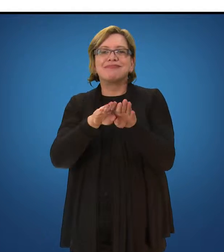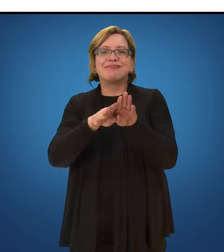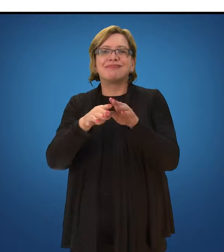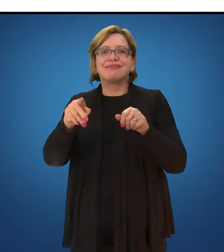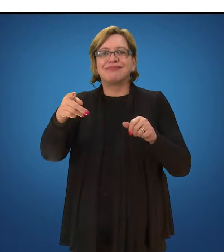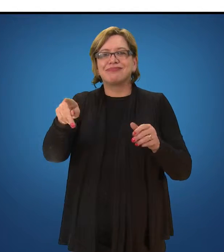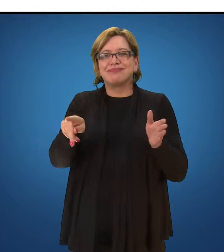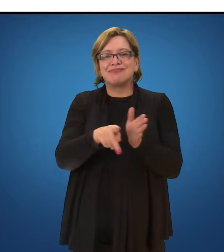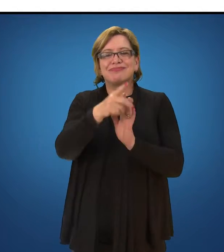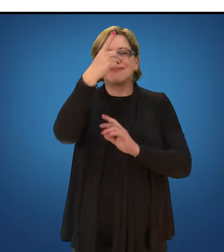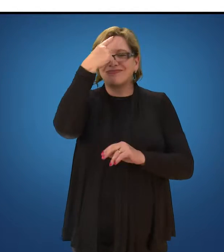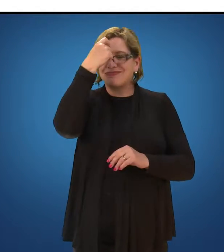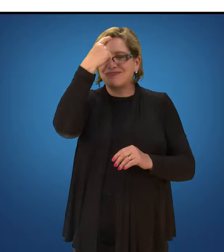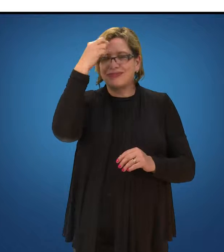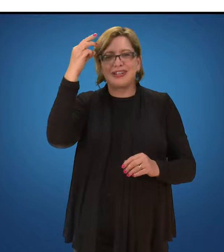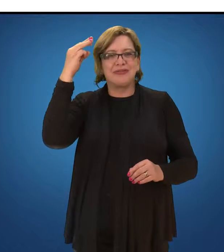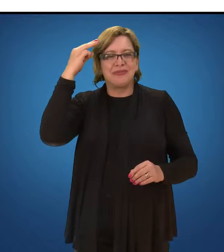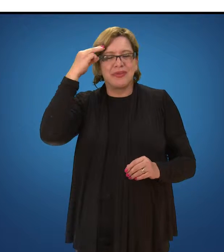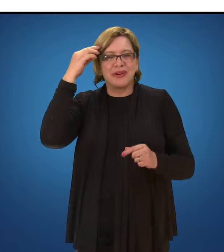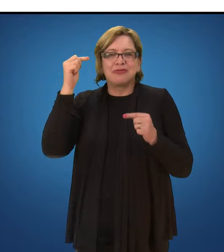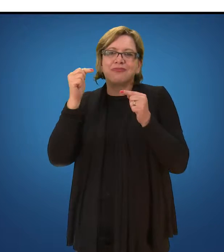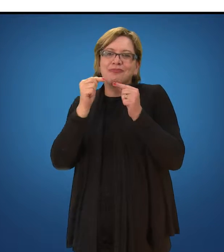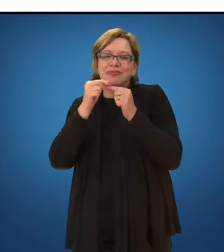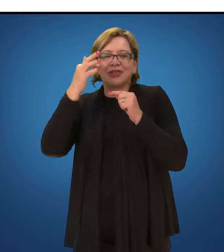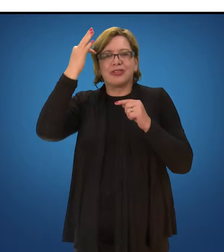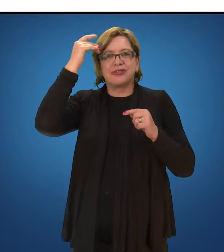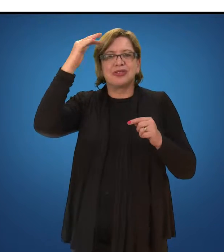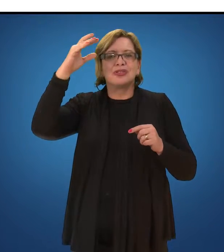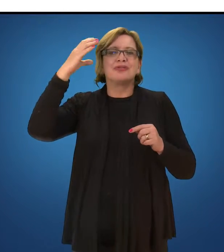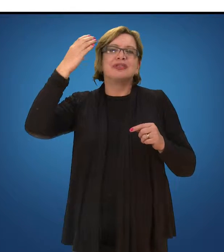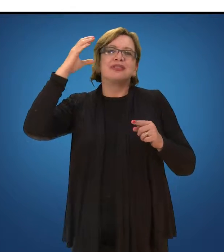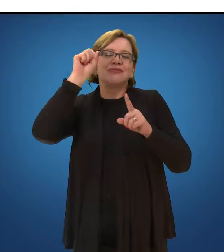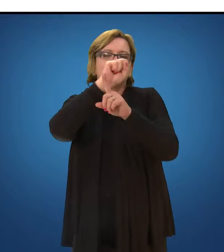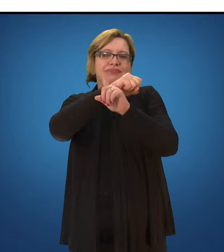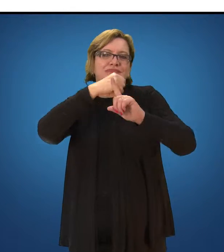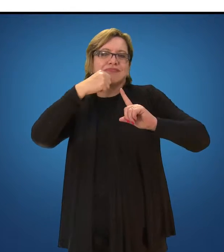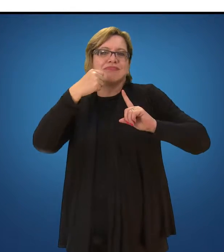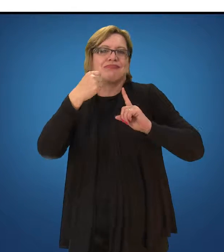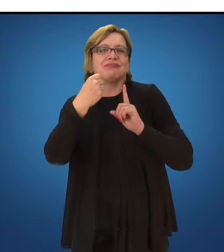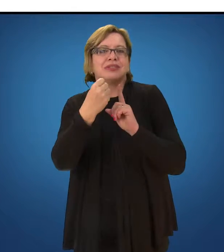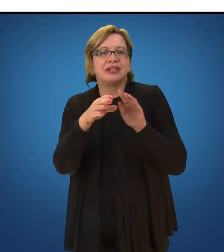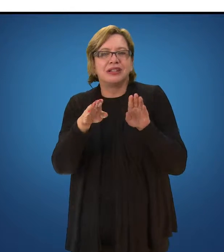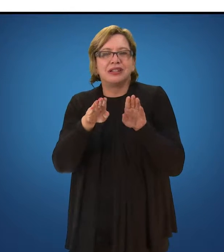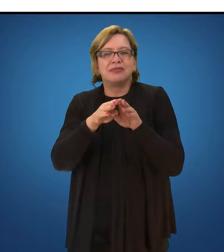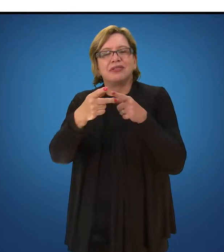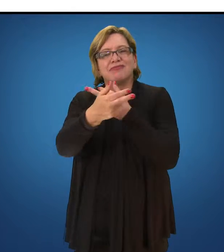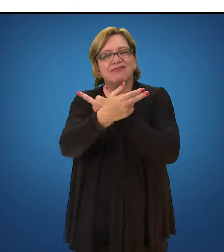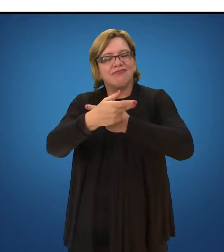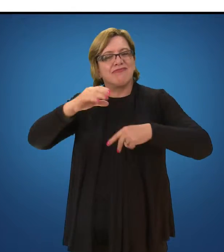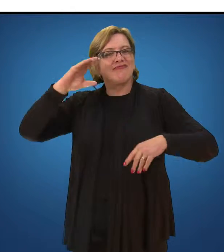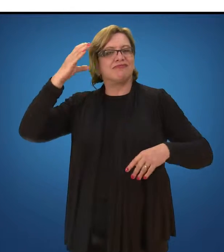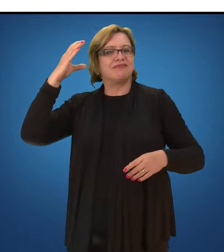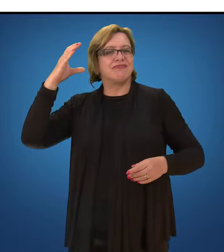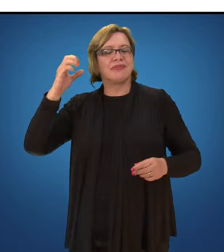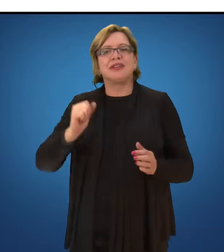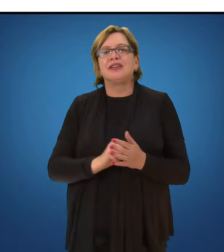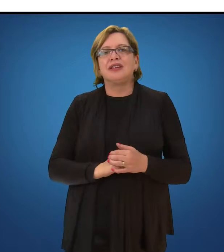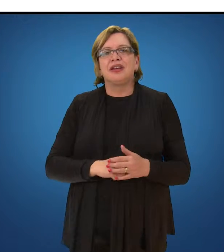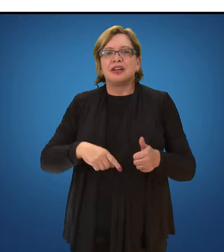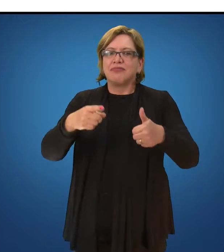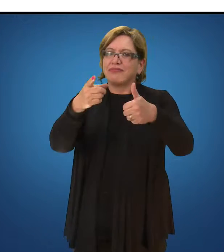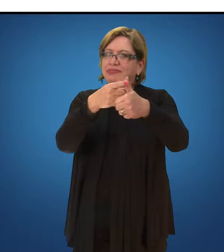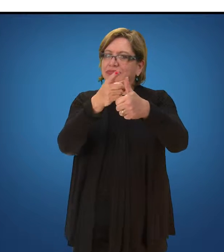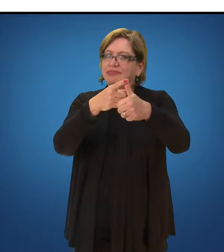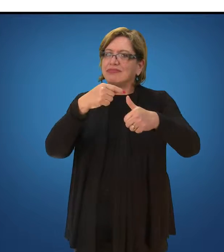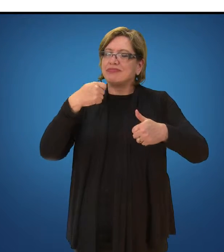memória, segundo aquilo que diz a filosofia, a ciência, a sociologia e as diversas ciências. A primeira coisa que a gente